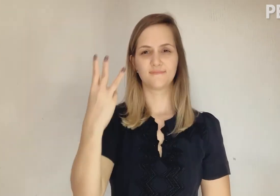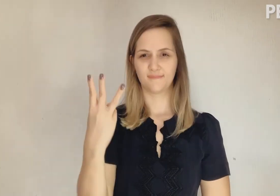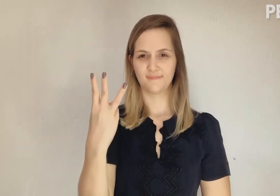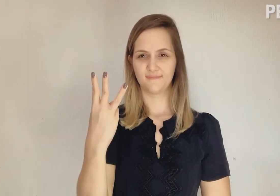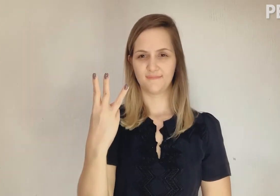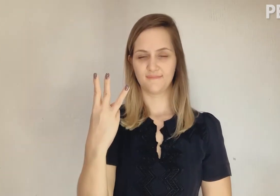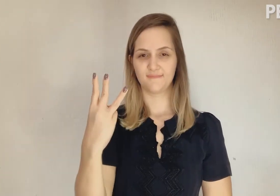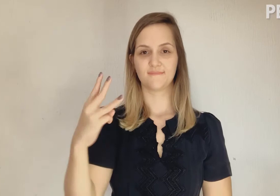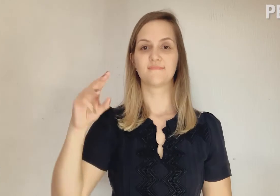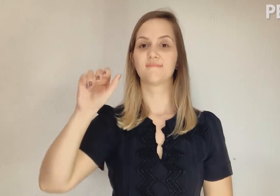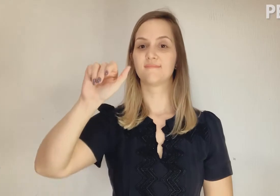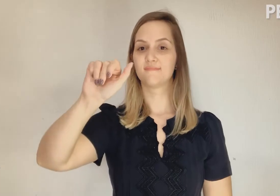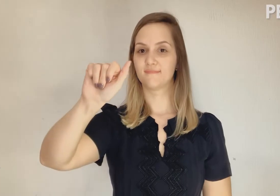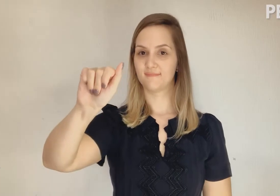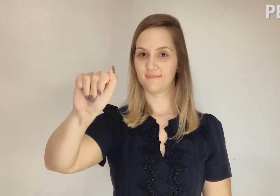número 3,